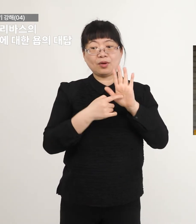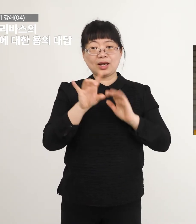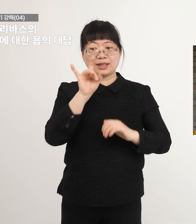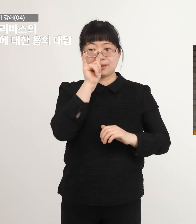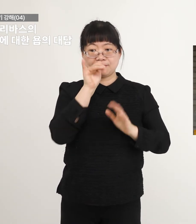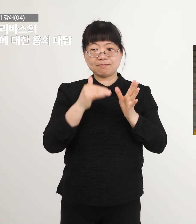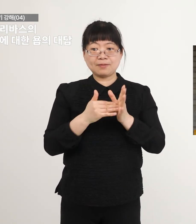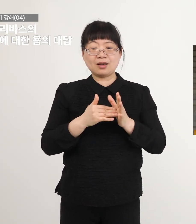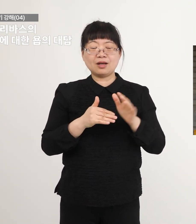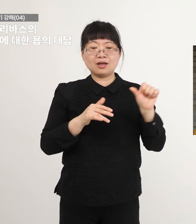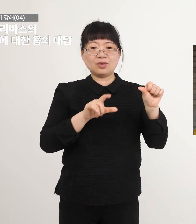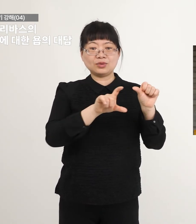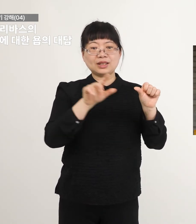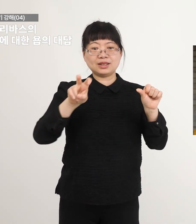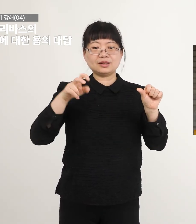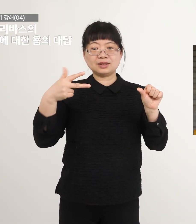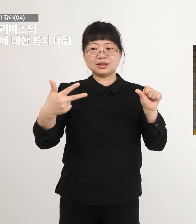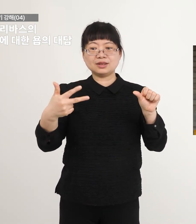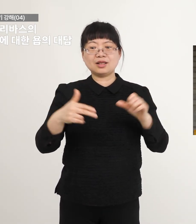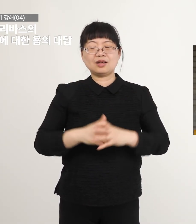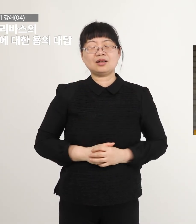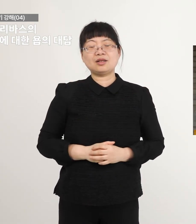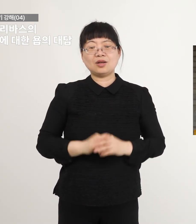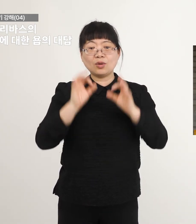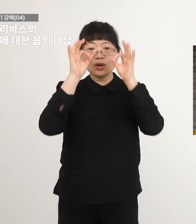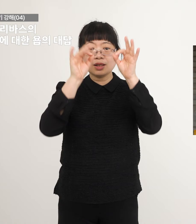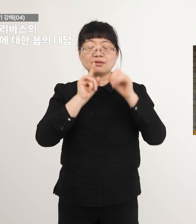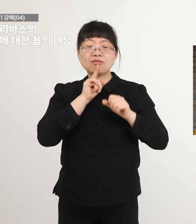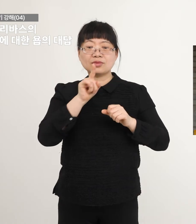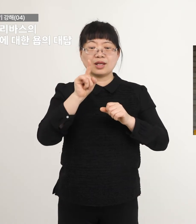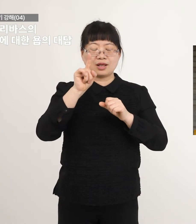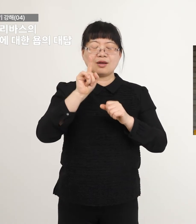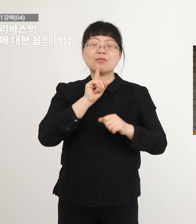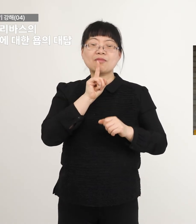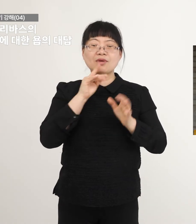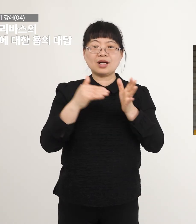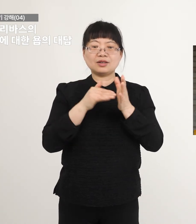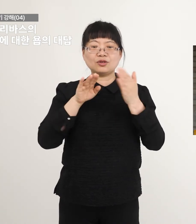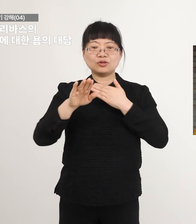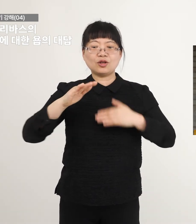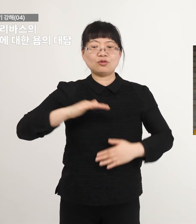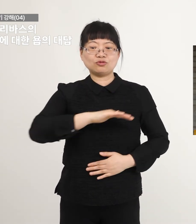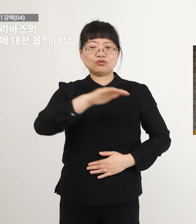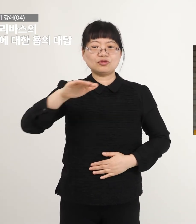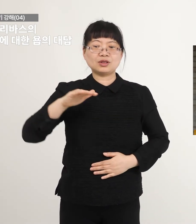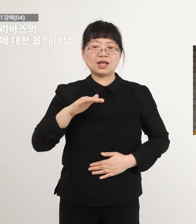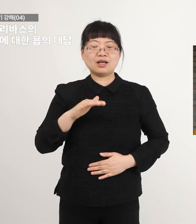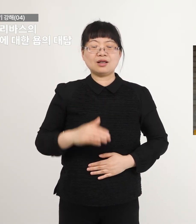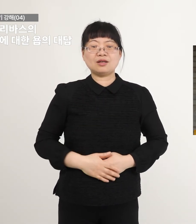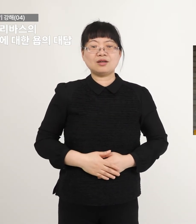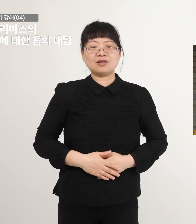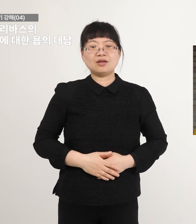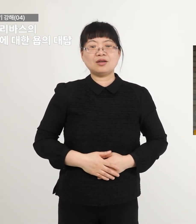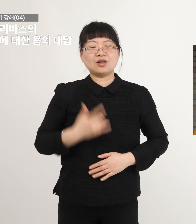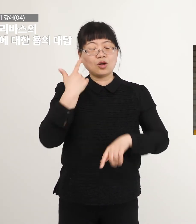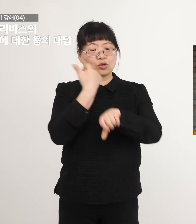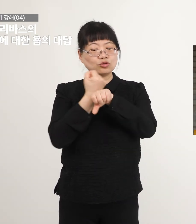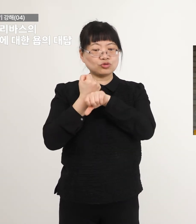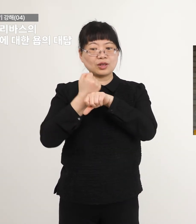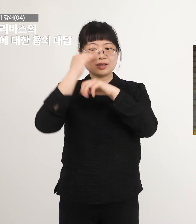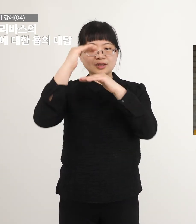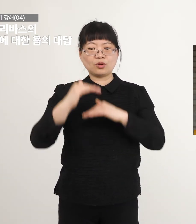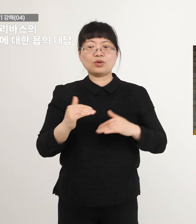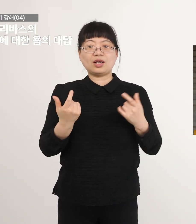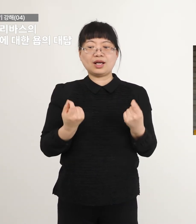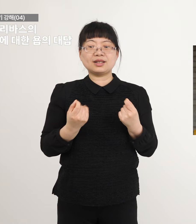하나가 있어요. 5장 27절 볼지어다 쭉 얘기한 다음에 우리가 연구한 바가